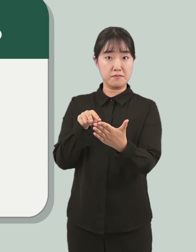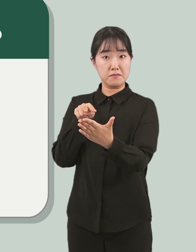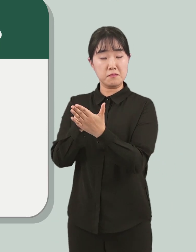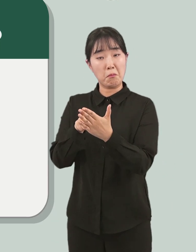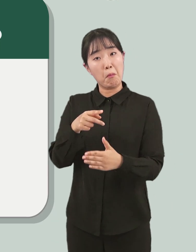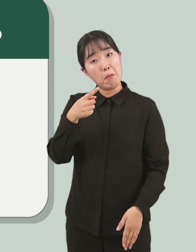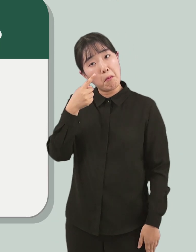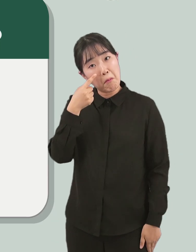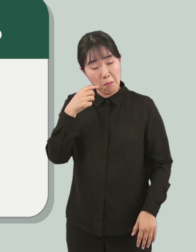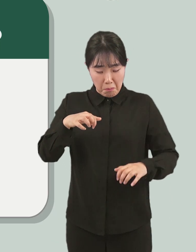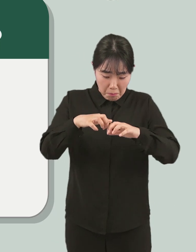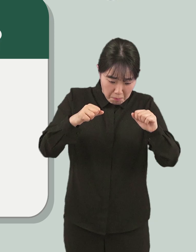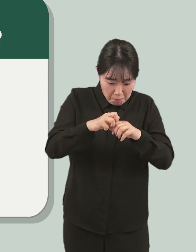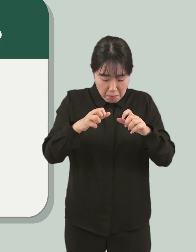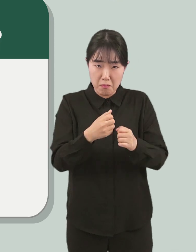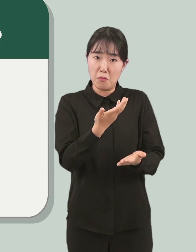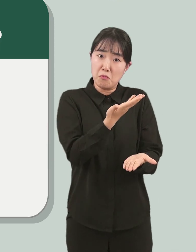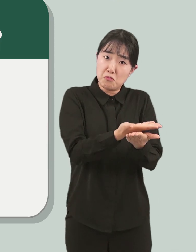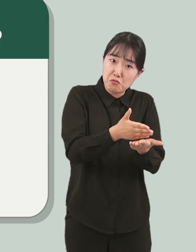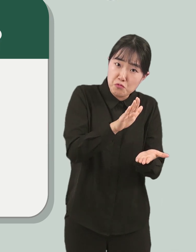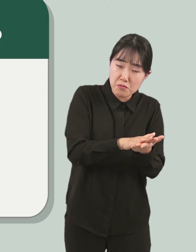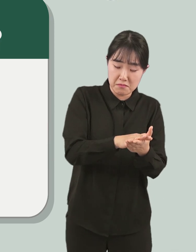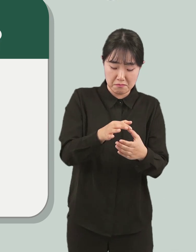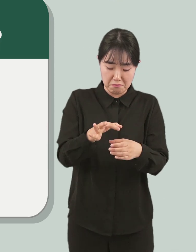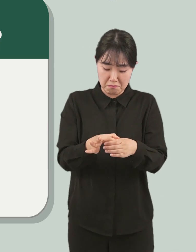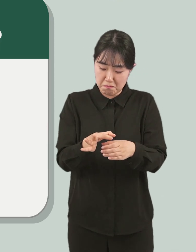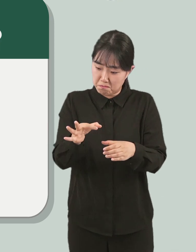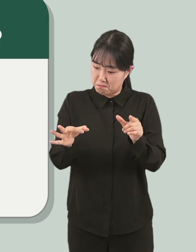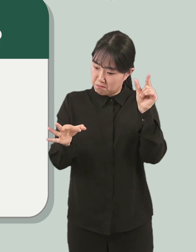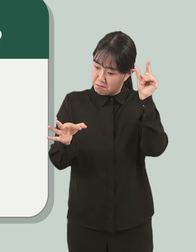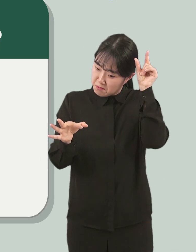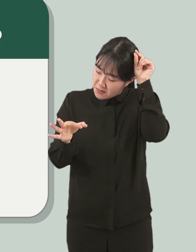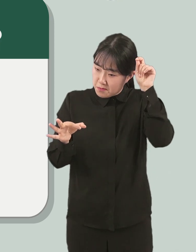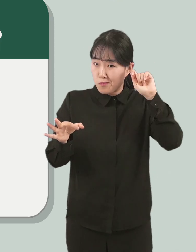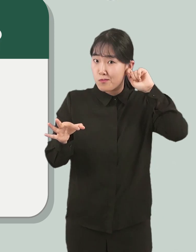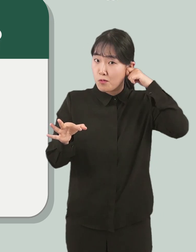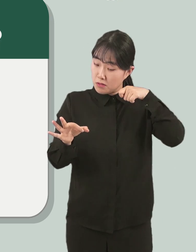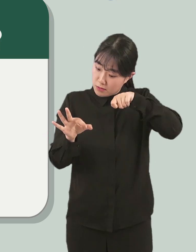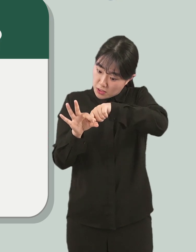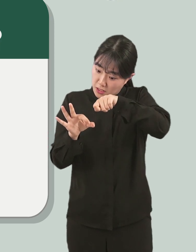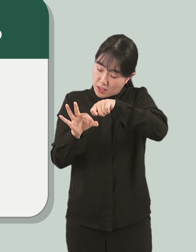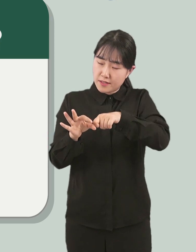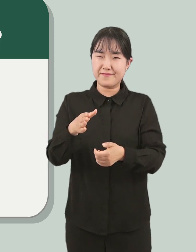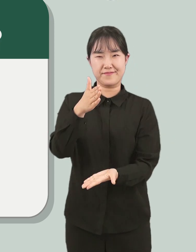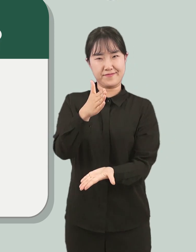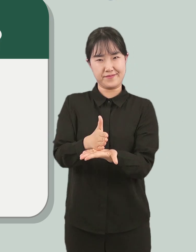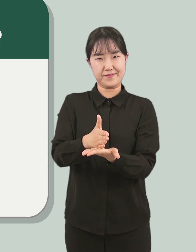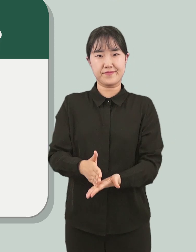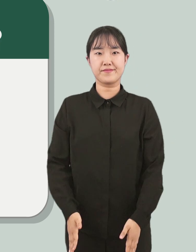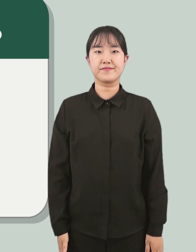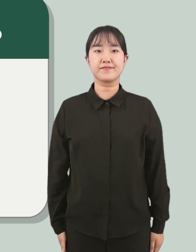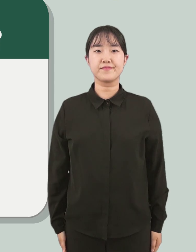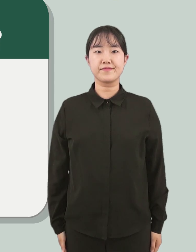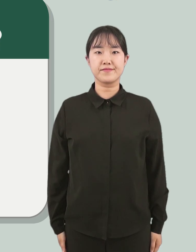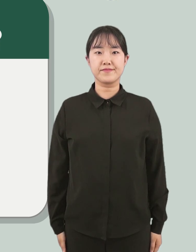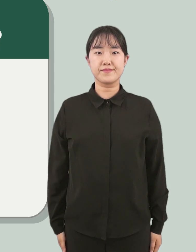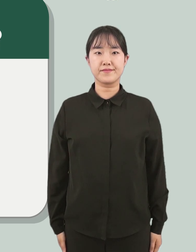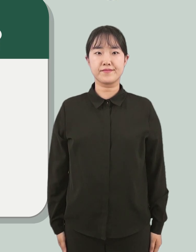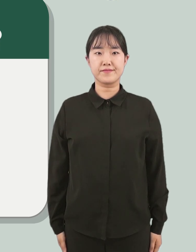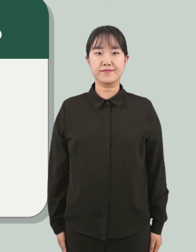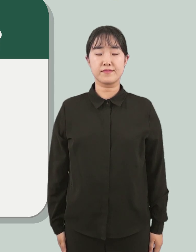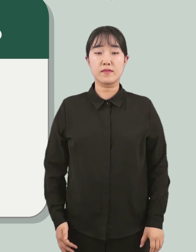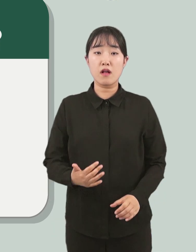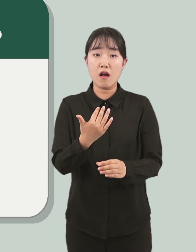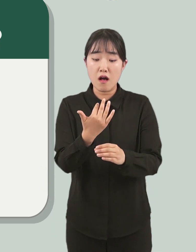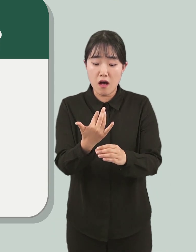본체나 AC 어댑터는 임의로 분해하거나 수리하지 않고 매실을 핀이나 면봉으로 찌르지 않습니다. 사용 중에는